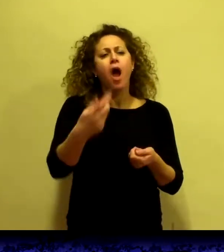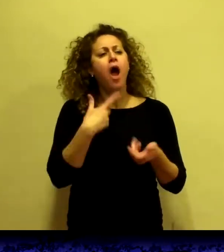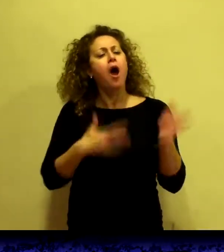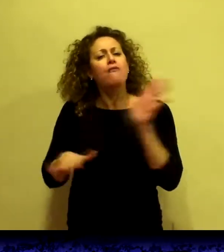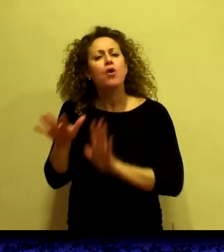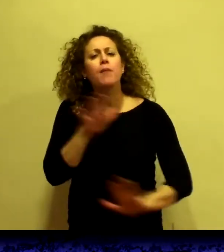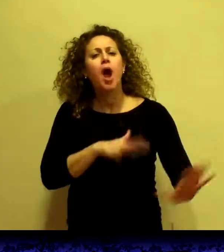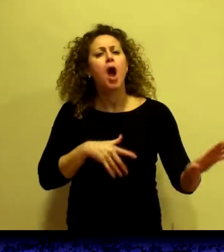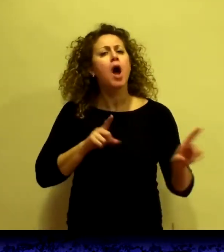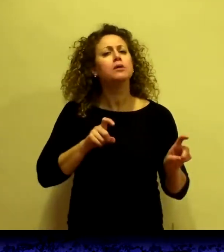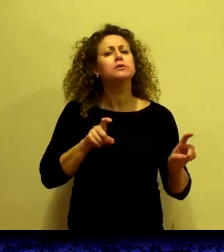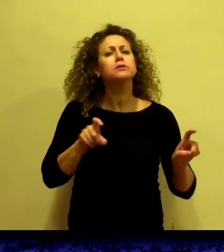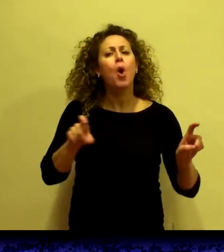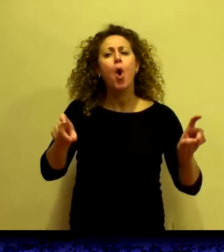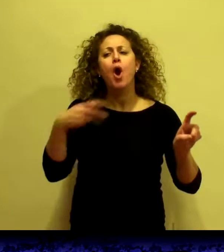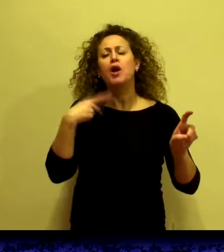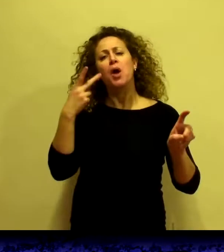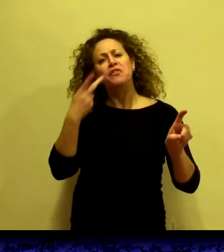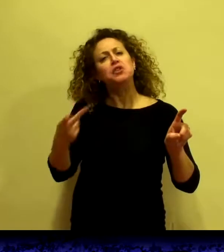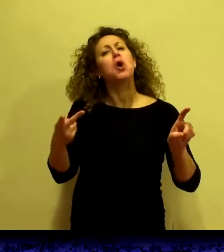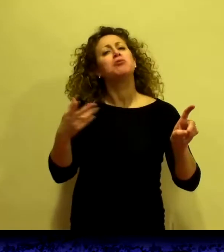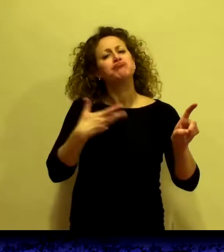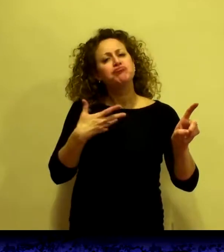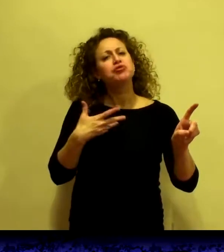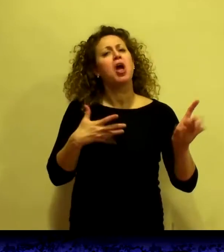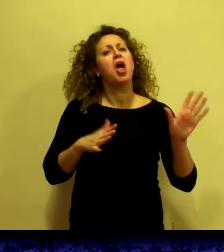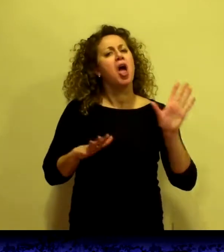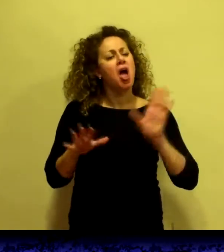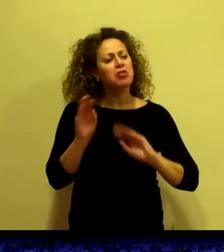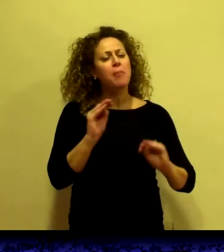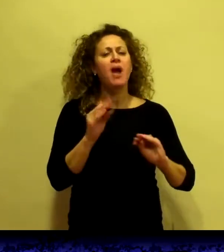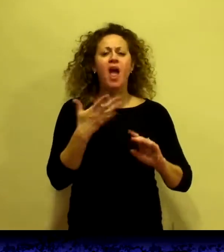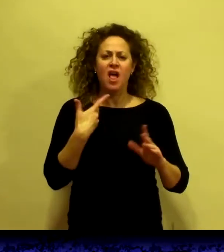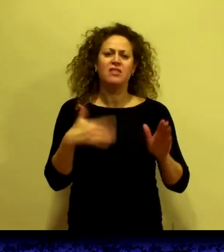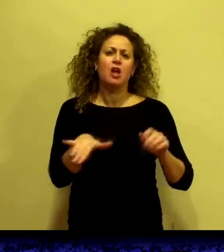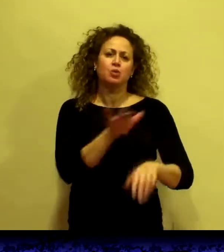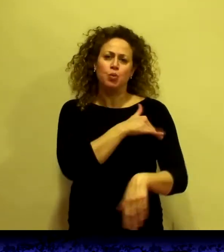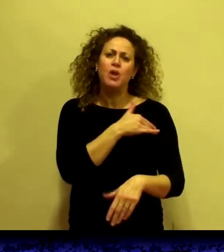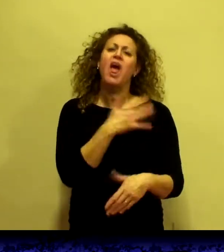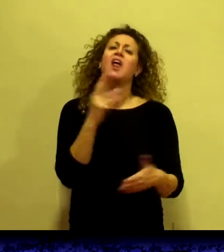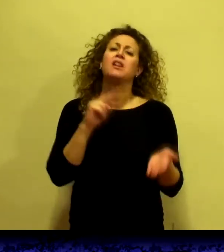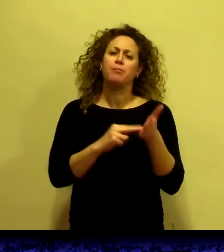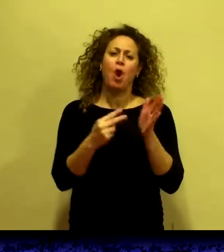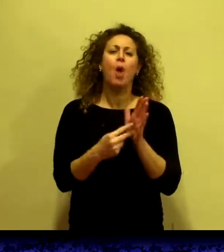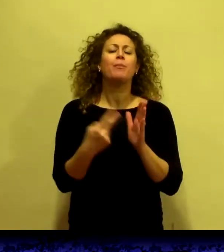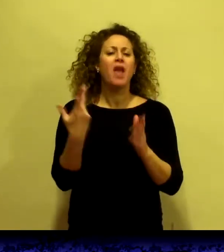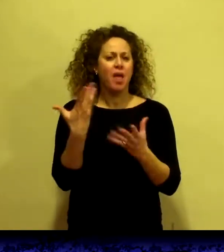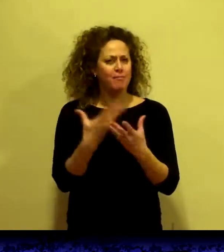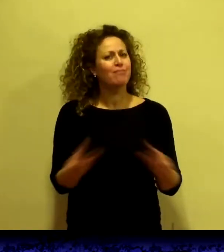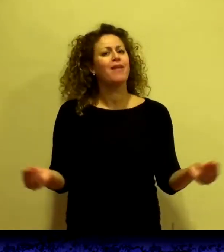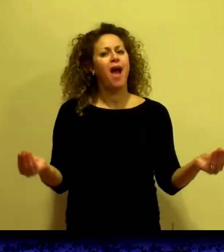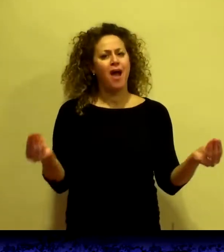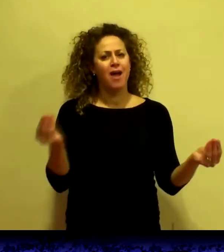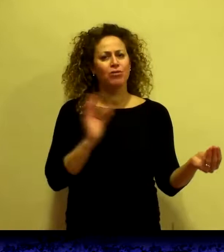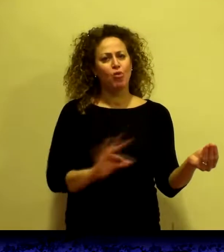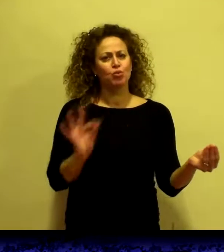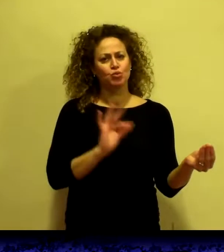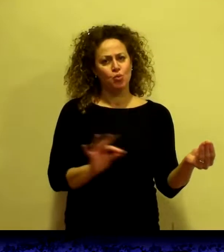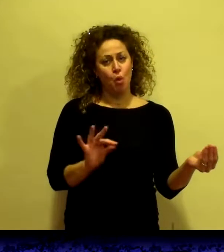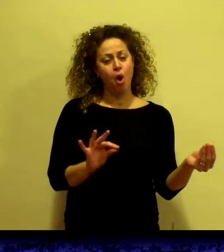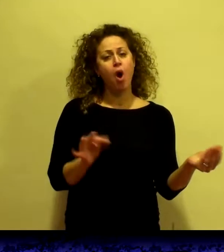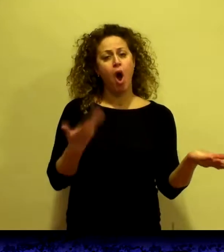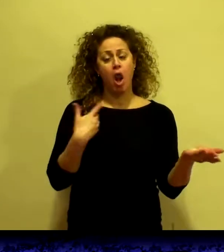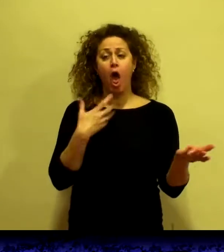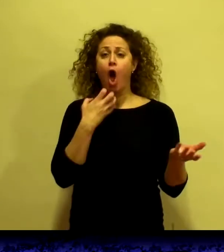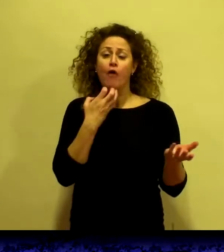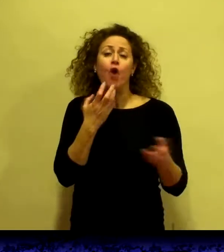sono contenti, non lo metto, certo, in dubbio, però spesso poi alla fine hanno problemi a scuola. Lamentiamoci, ma voglio dire...